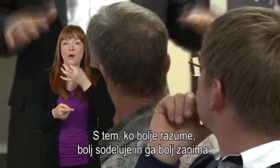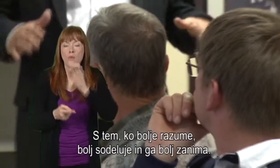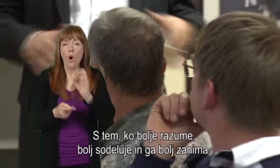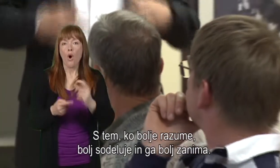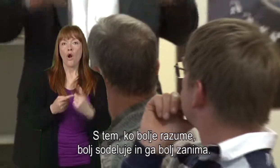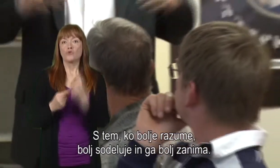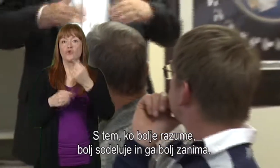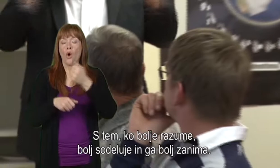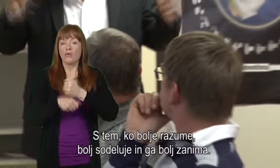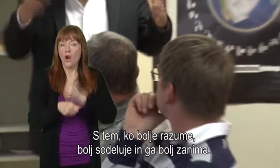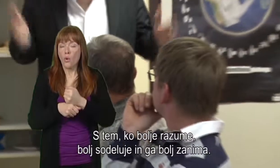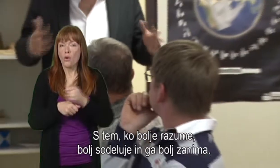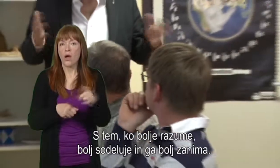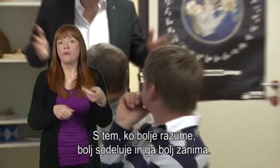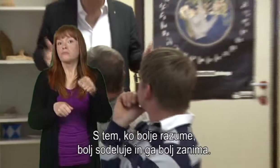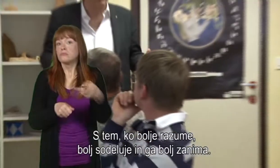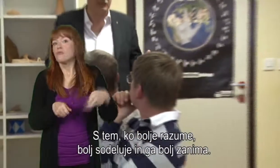sodeluje in ga bolj zanima.